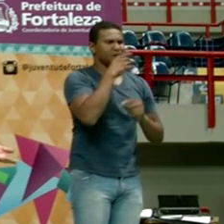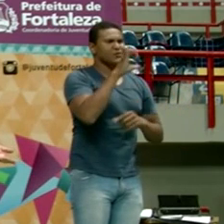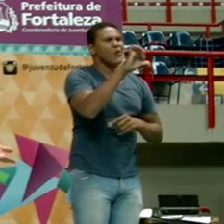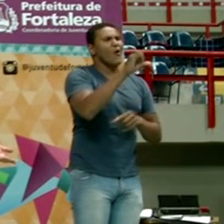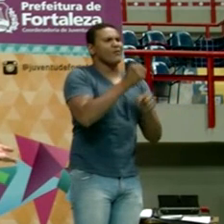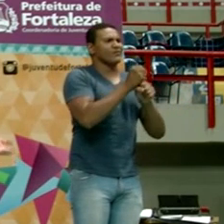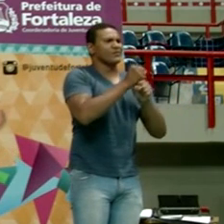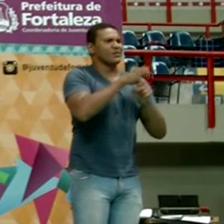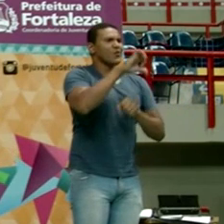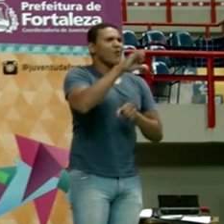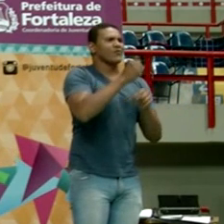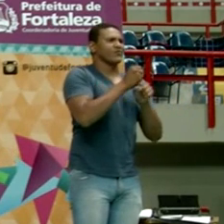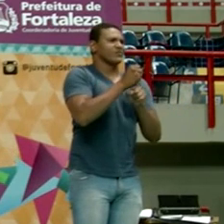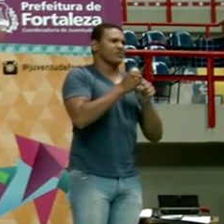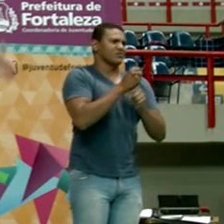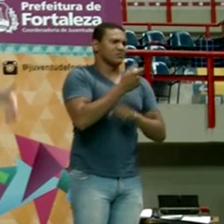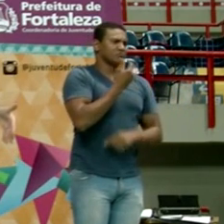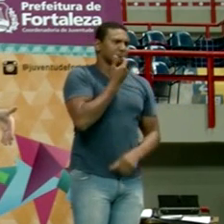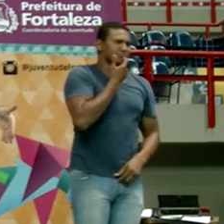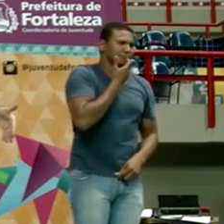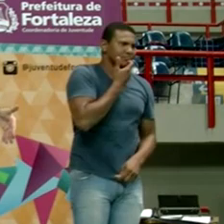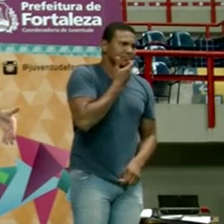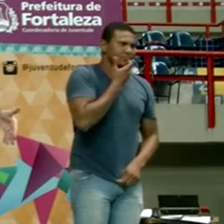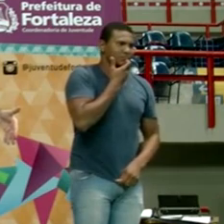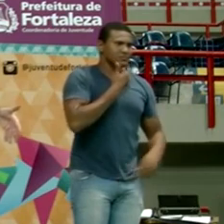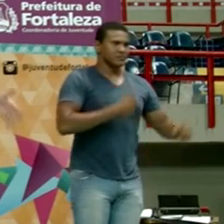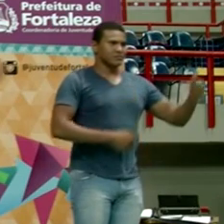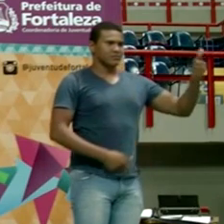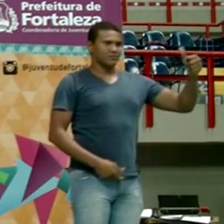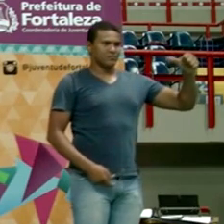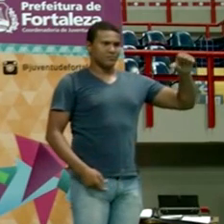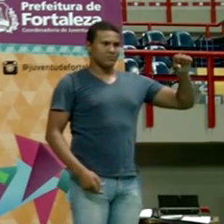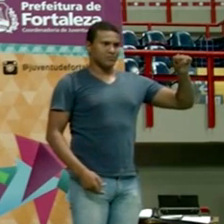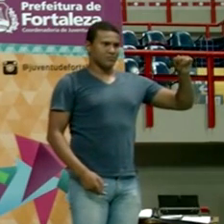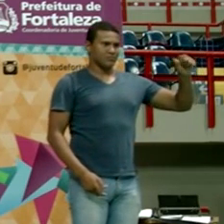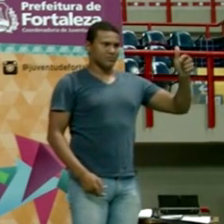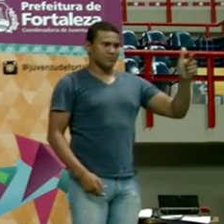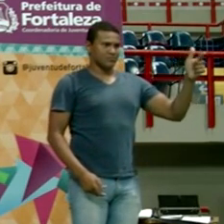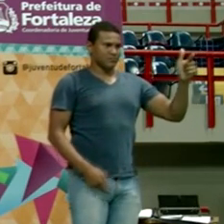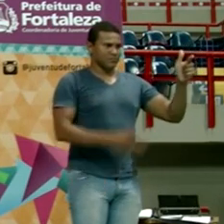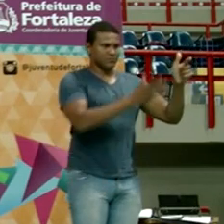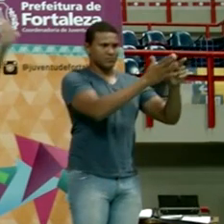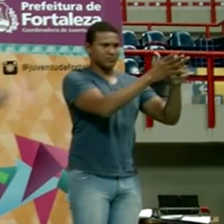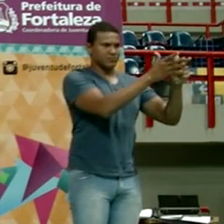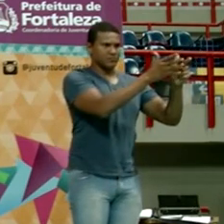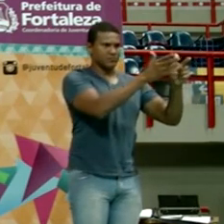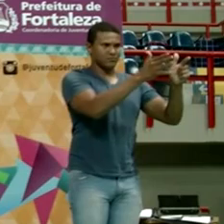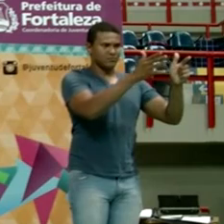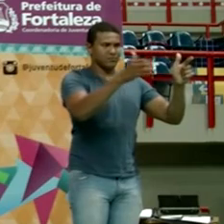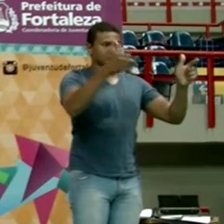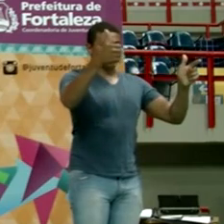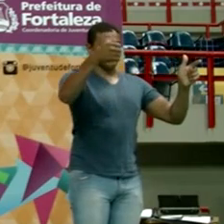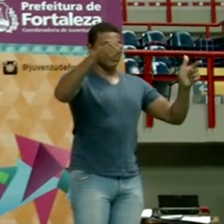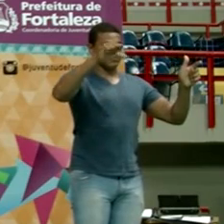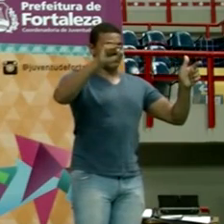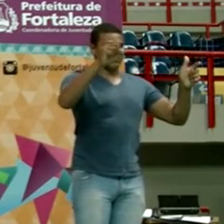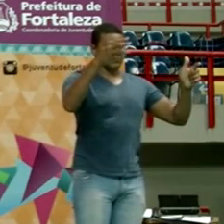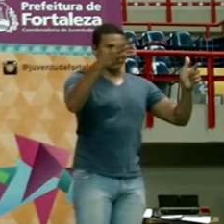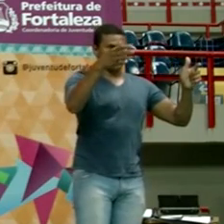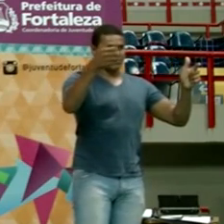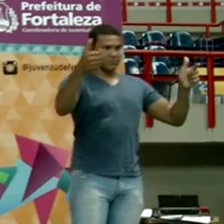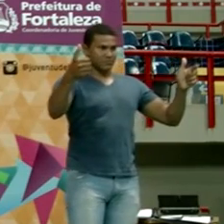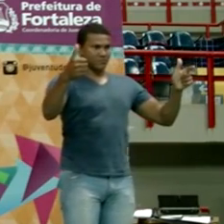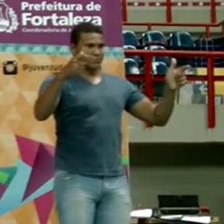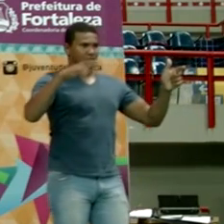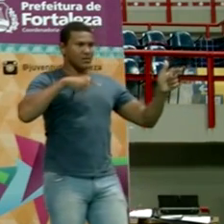9 anos, né? 1822, e vai, em 1831, ele